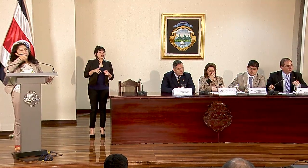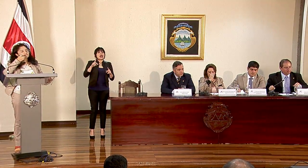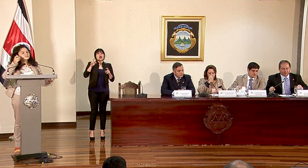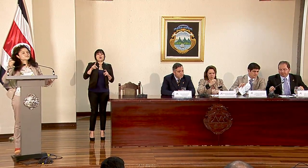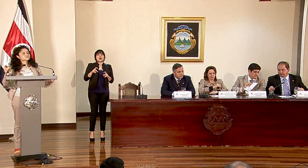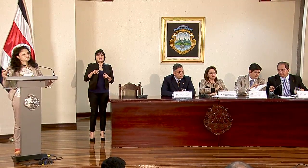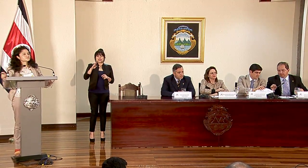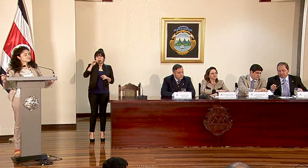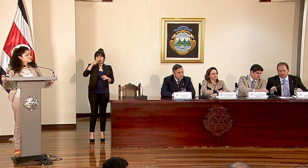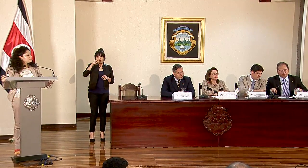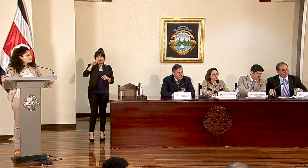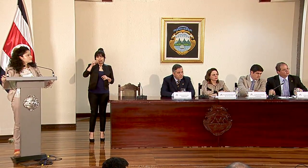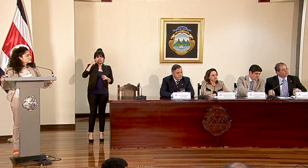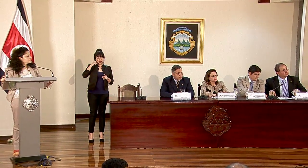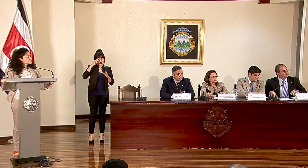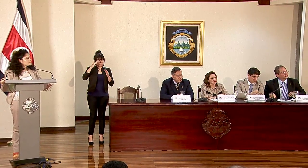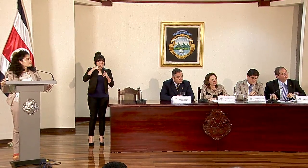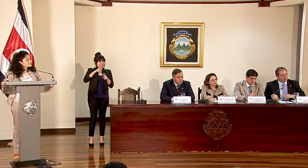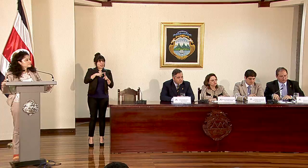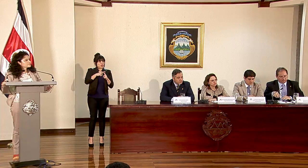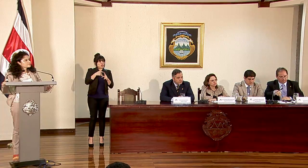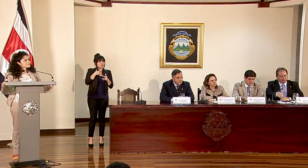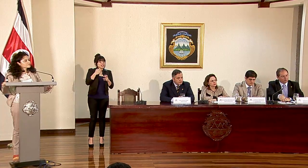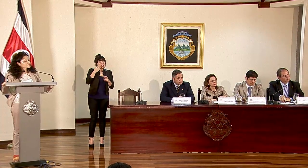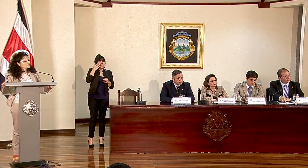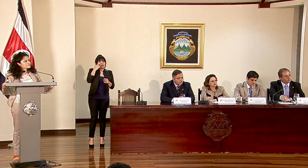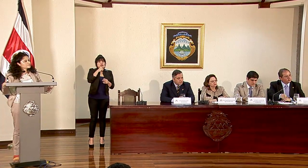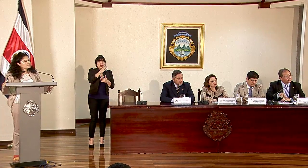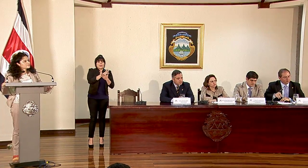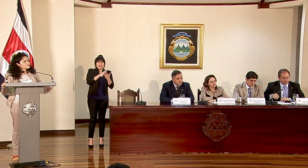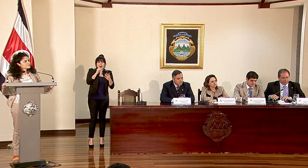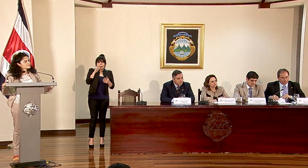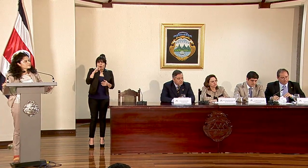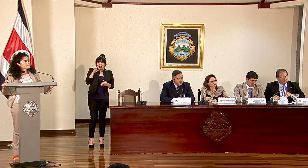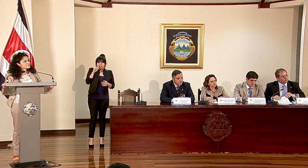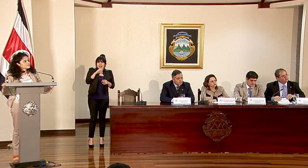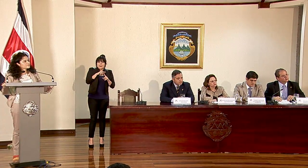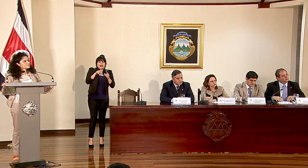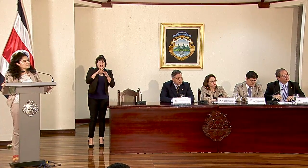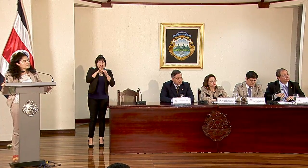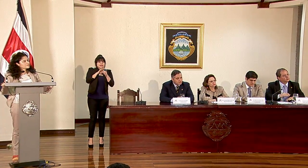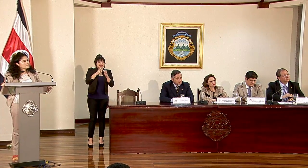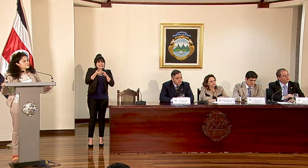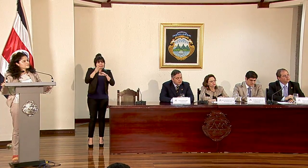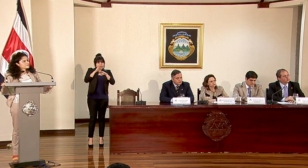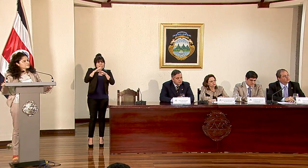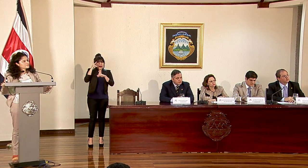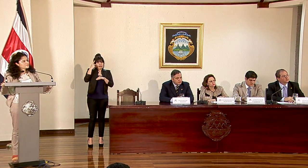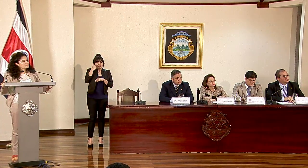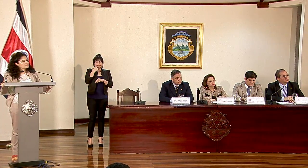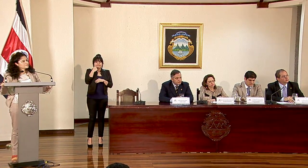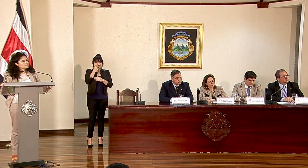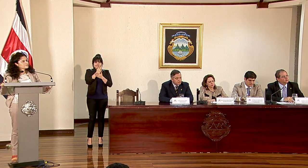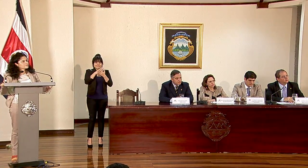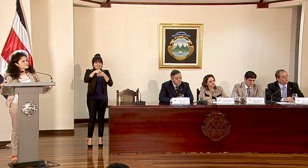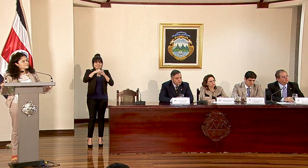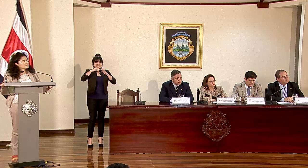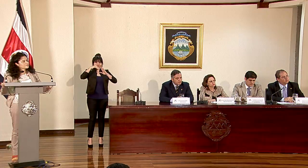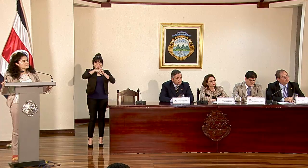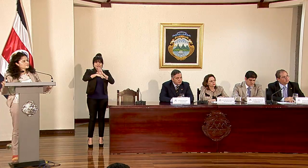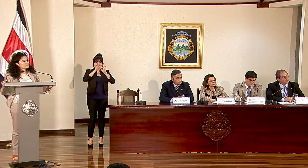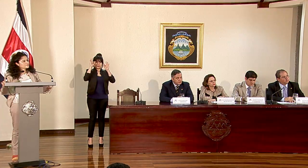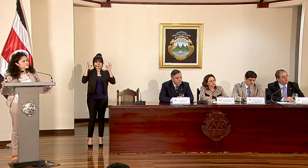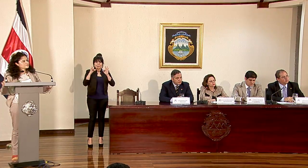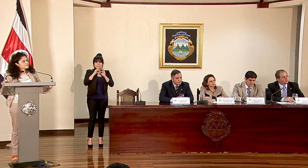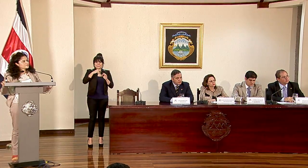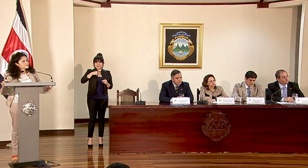Borges y asociados, pero no está. Entonces, quise una opinión de su parte, Mauricio, pero en el sentido de que expertos en política dicen que parte de este desplome de la imagen